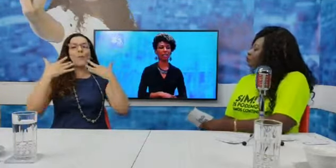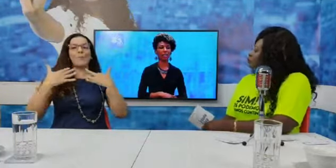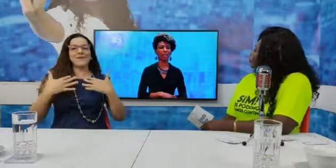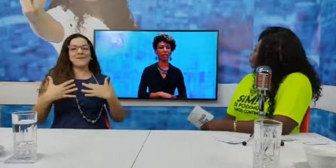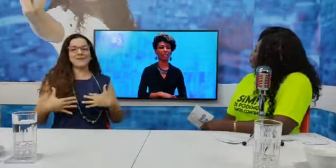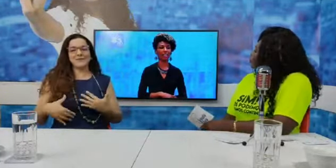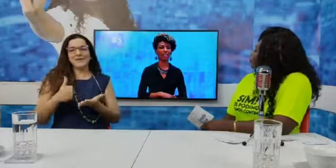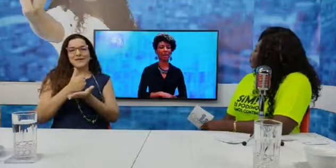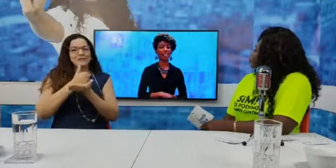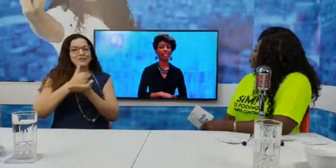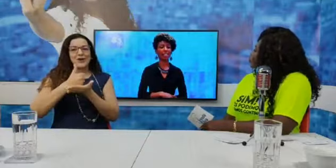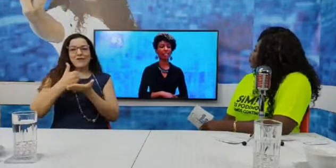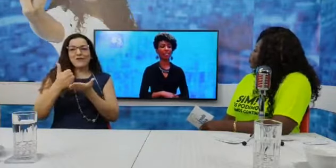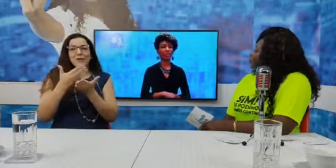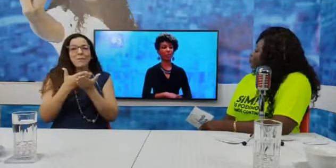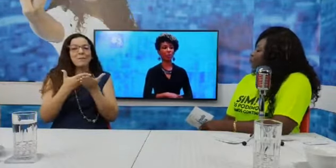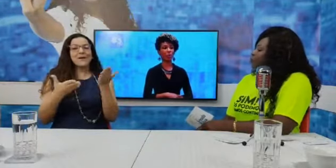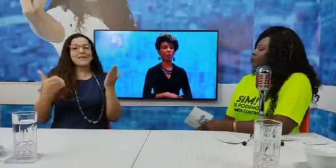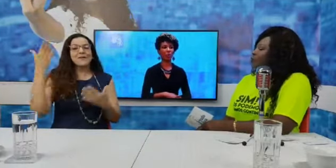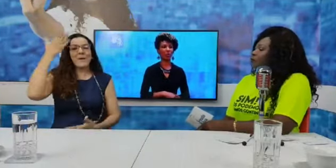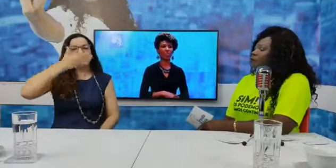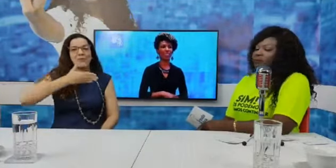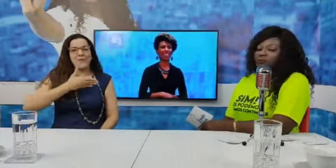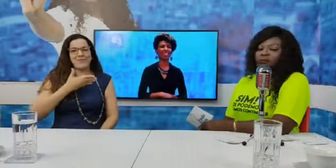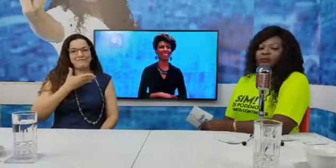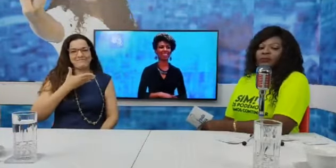Ela não sabia. Mas aí ela foi com o corpo,